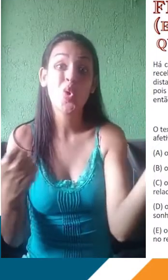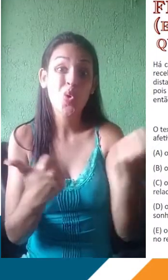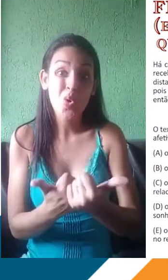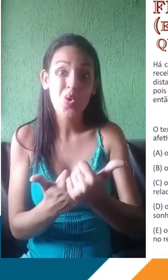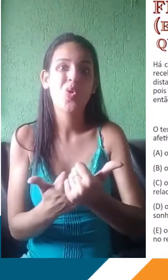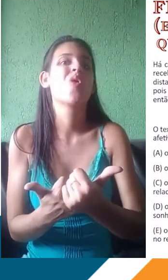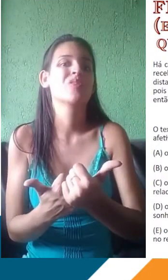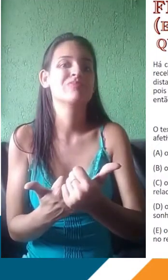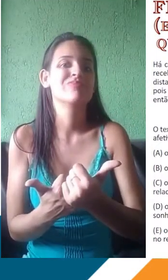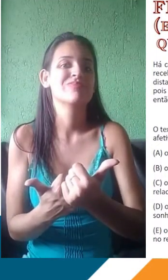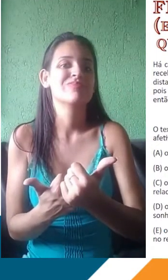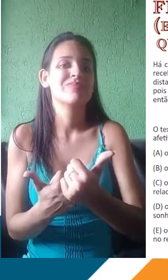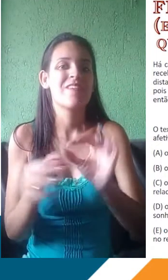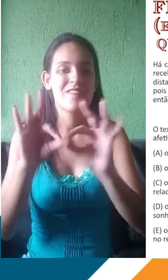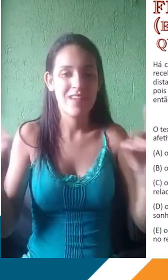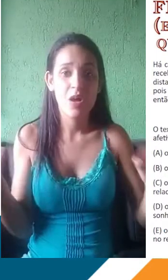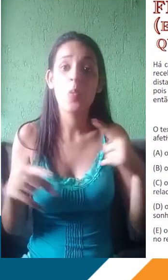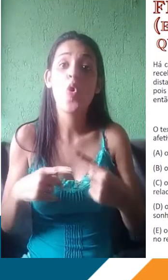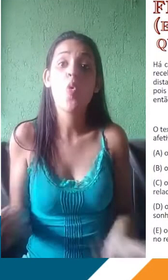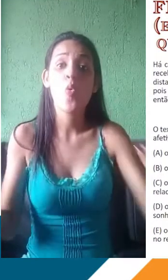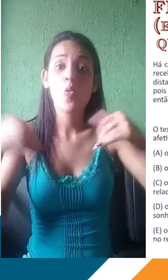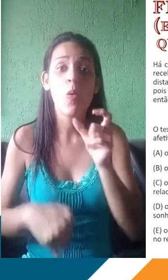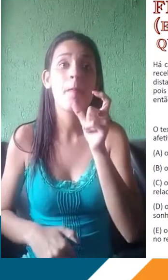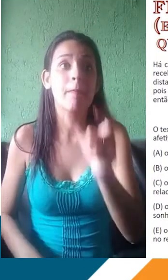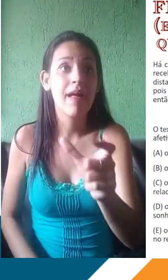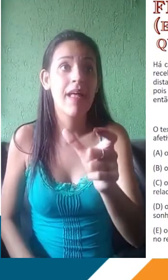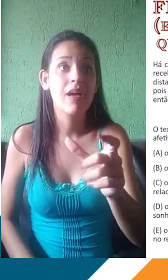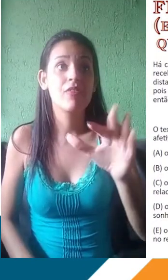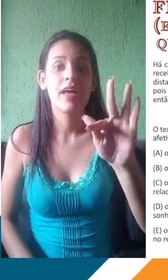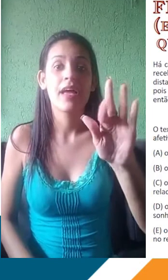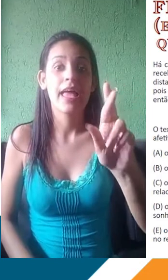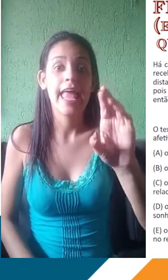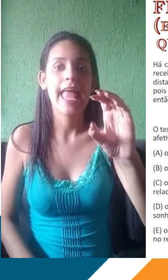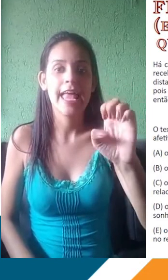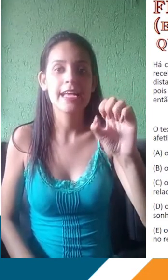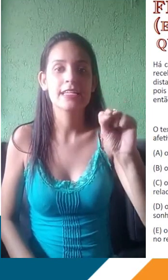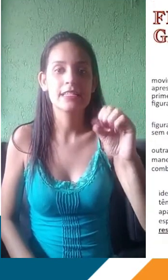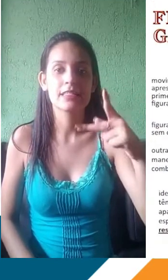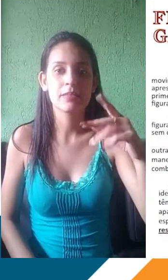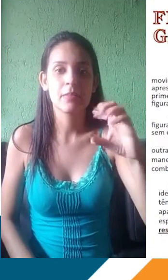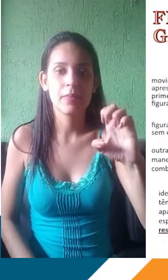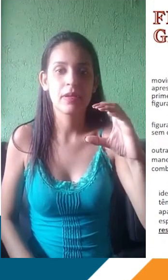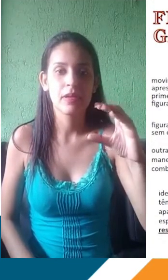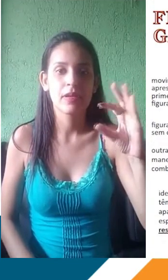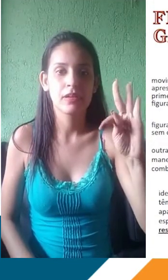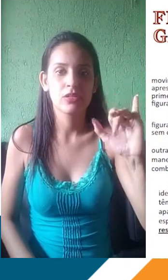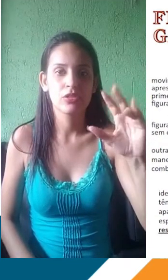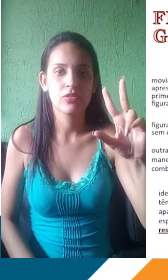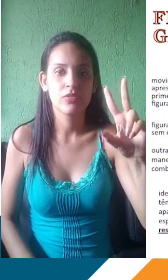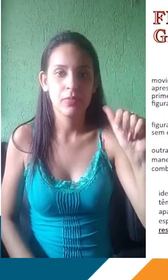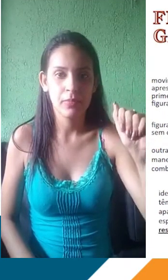palavra respectivamente, assim relacionando o frescobol à competição e o tênis à cooperação. Este é o